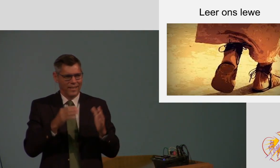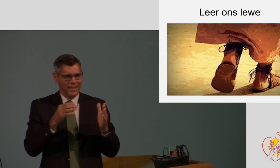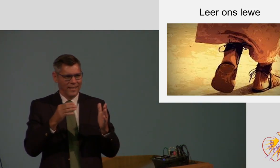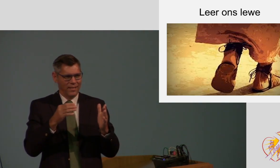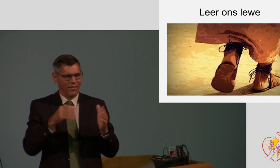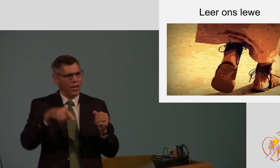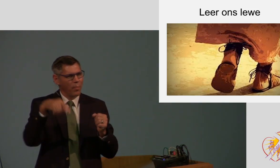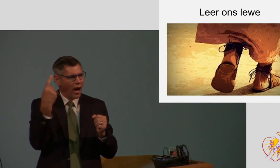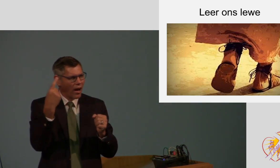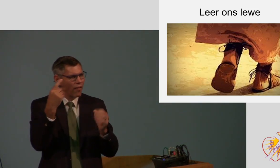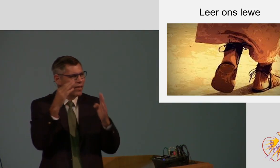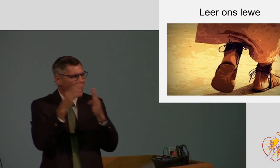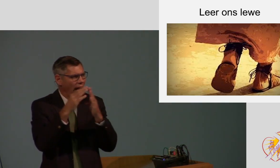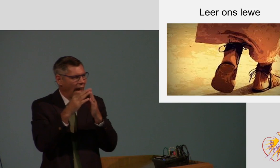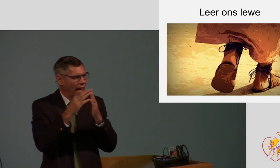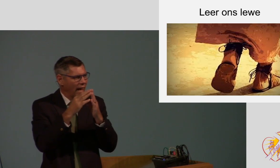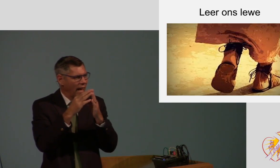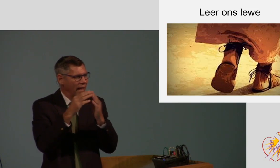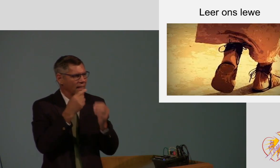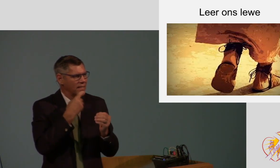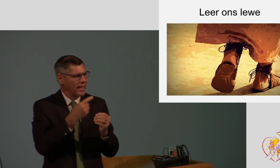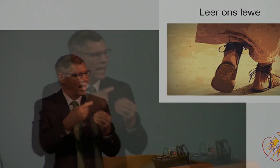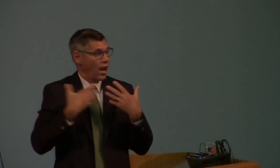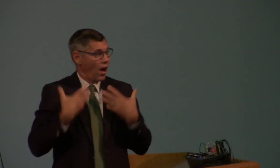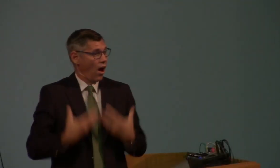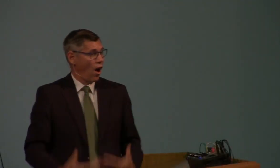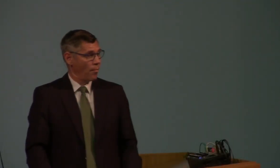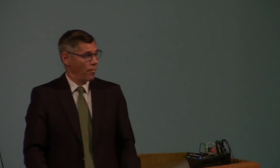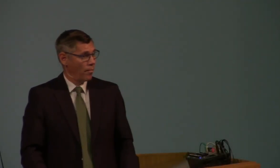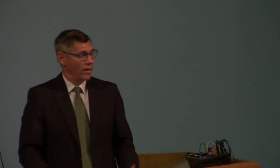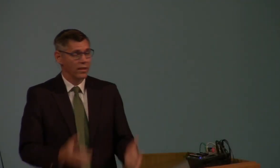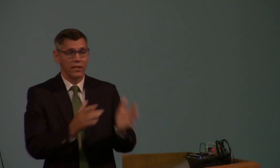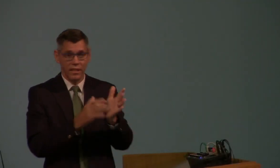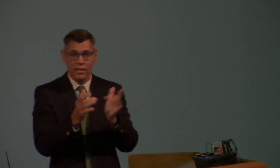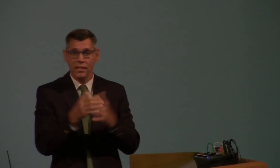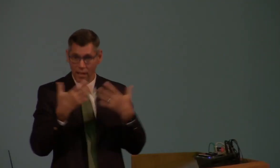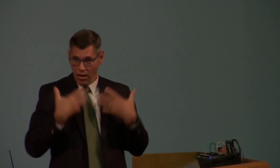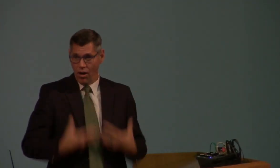Van die begin af, die kerk het gesê, liggaam is Jesus se liggaam.